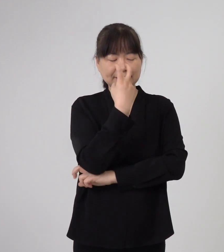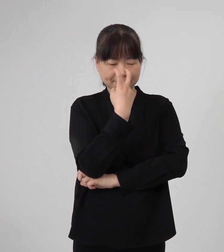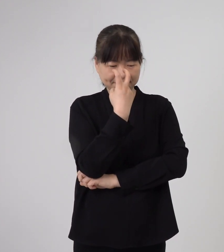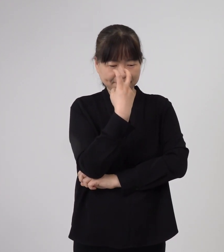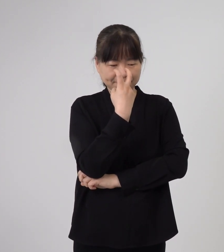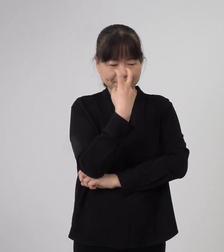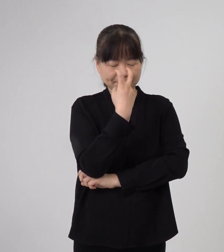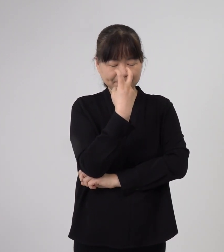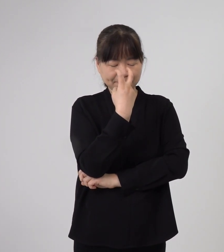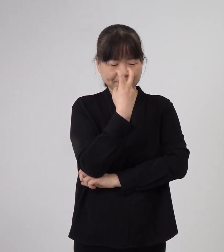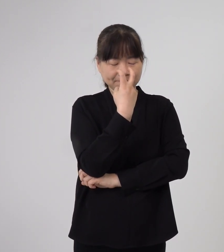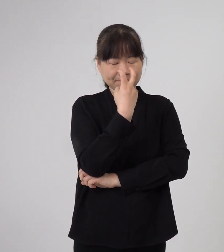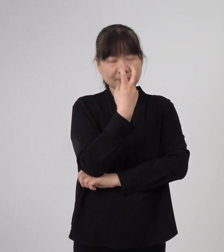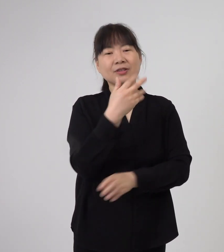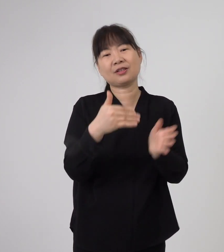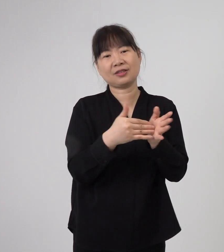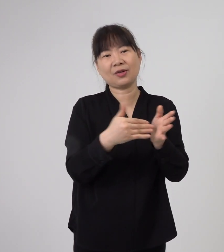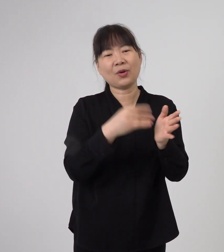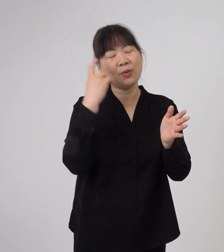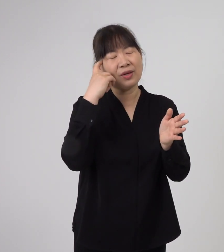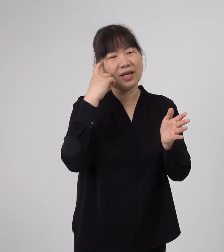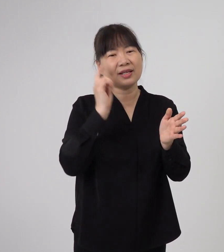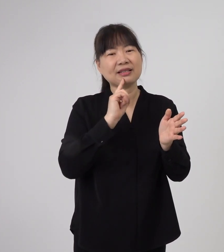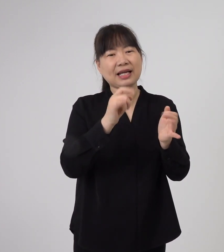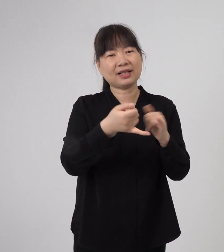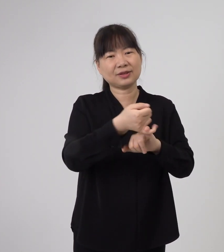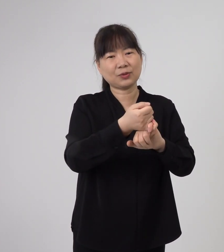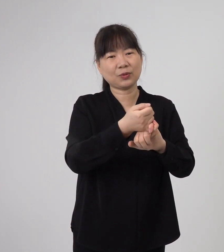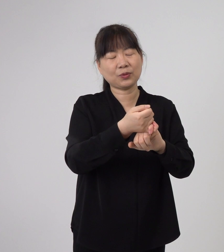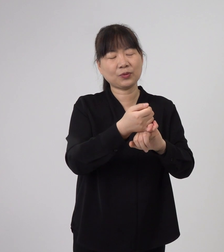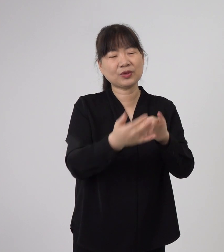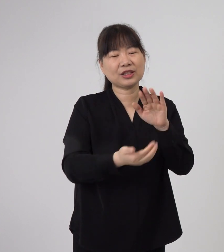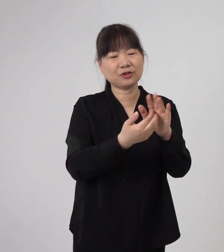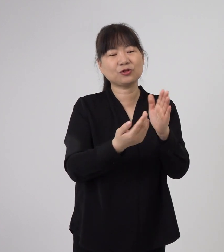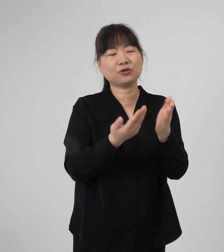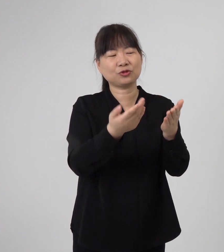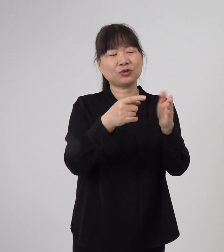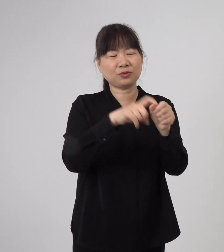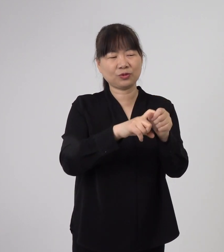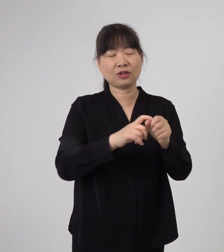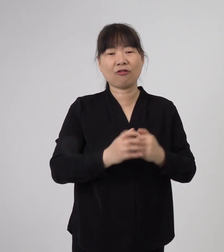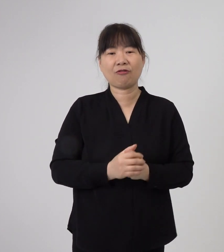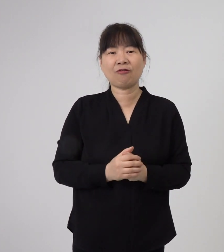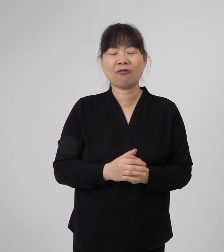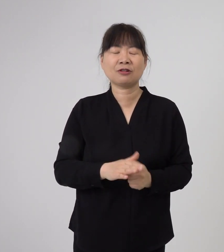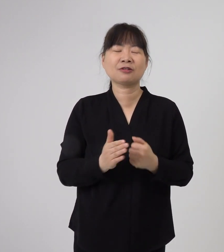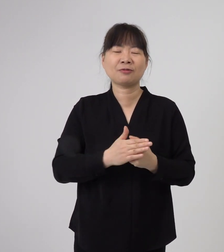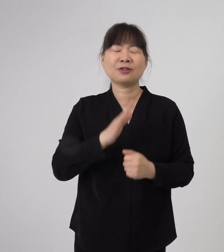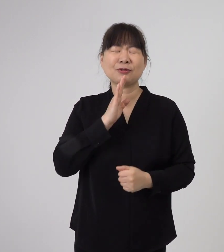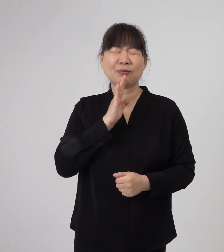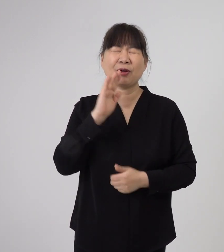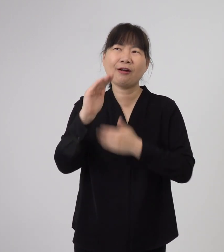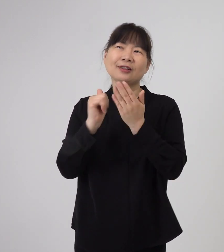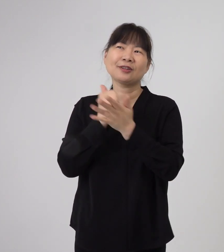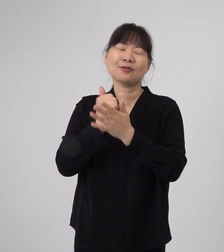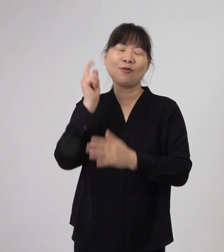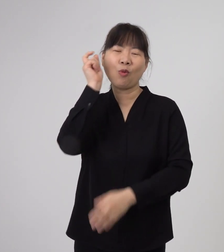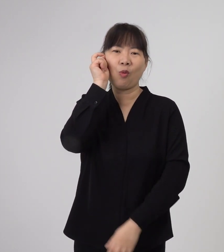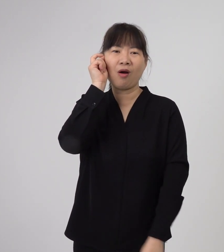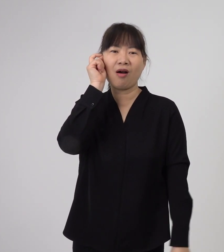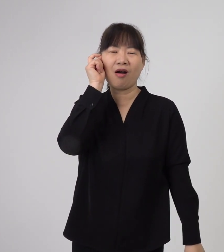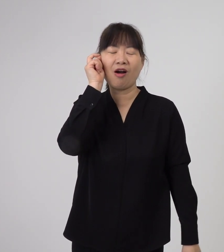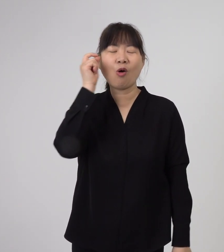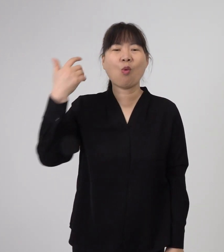이런 거 보면 진짜 하나님 대단하세요. 왜냐하면 만약에 우리 청년들이나